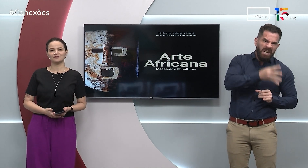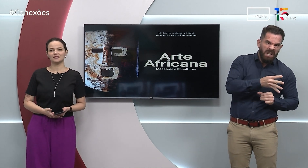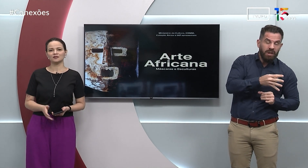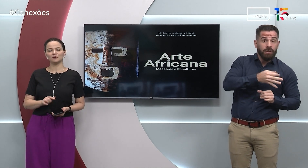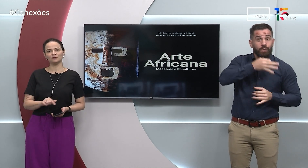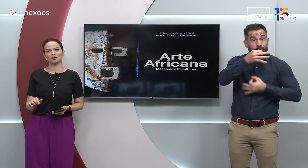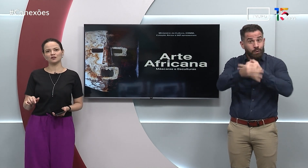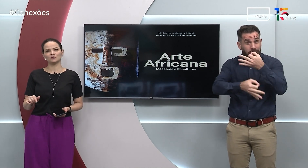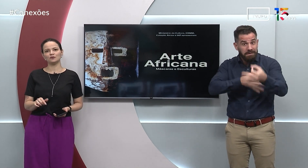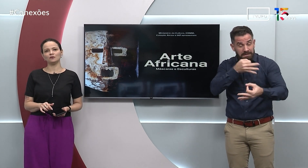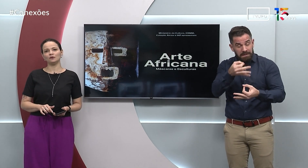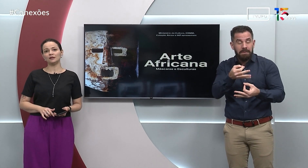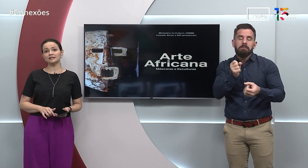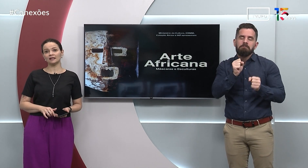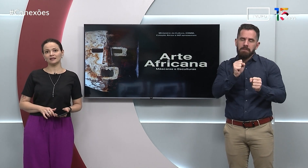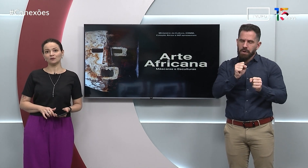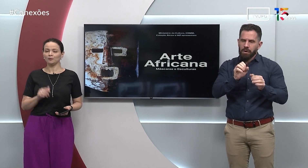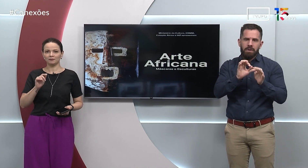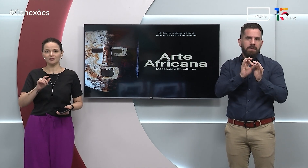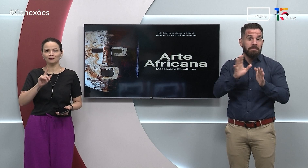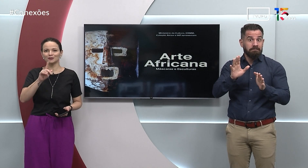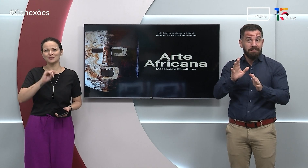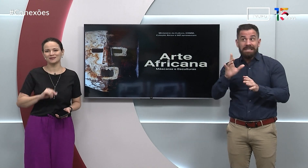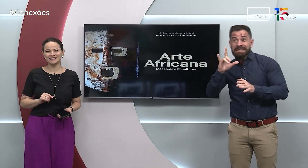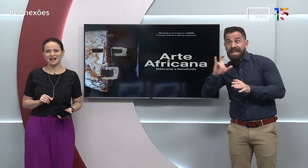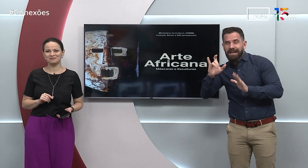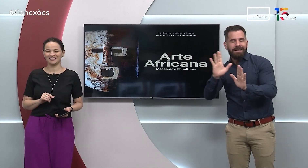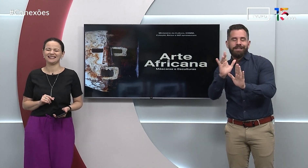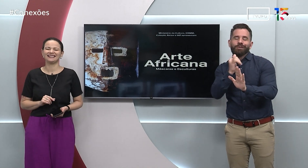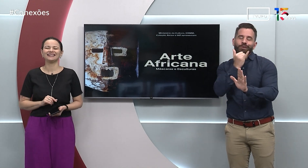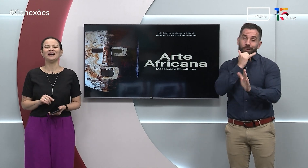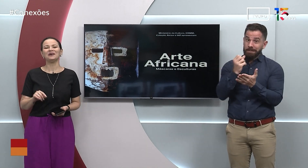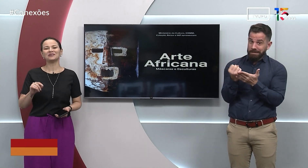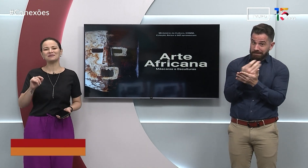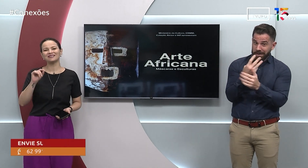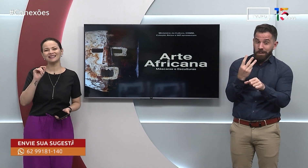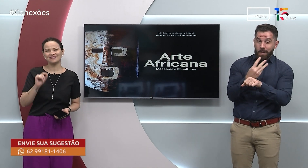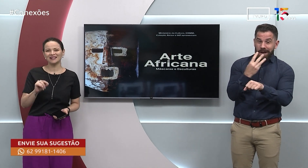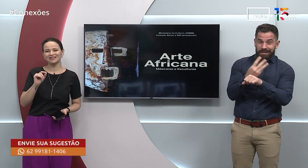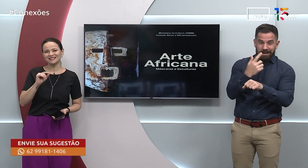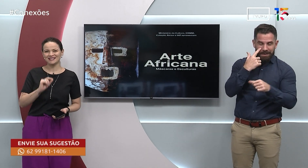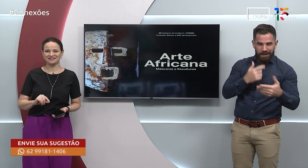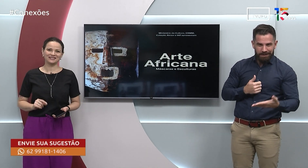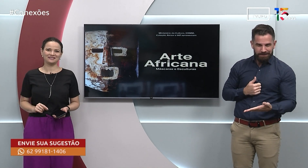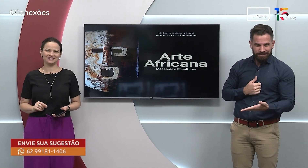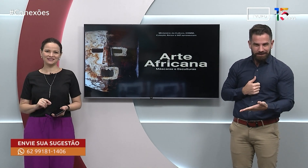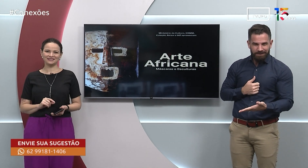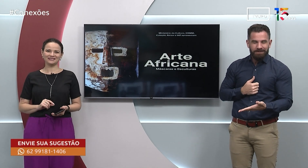você pode fazer isso pelo nosso Instagram, pelo nosso WhatsApp. O número dele é